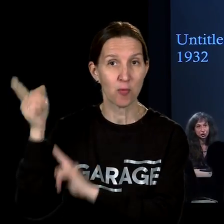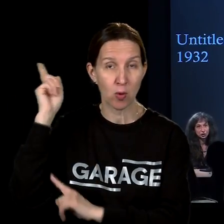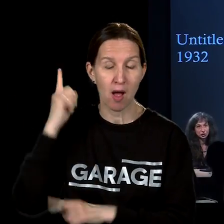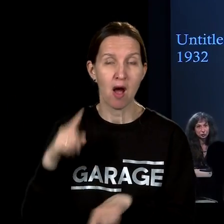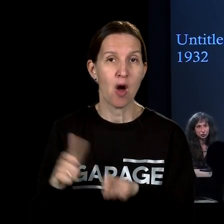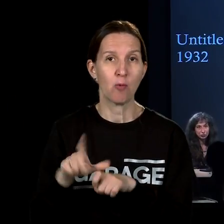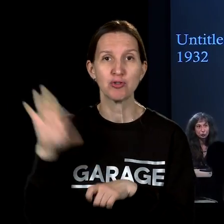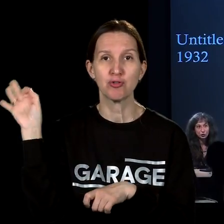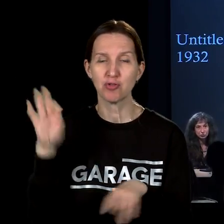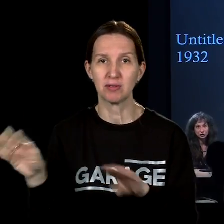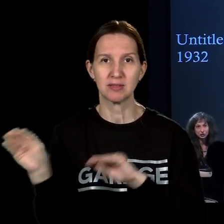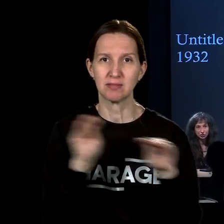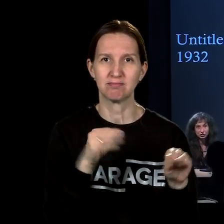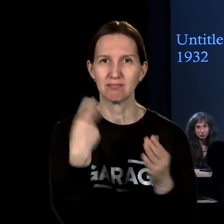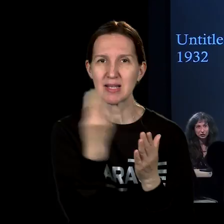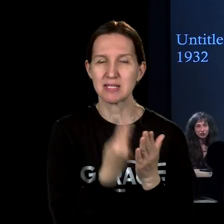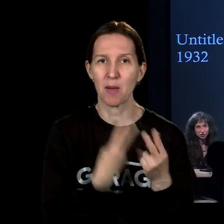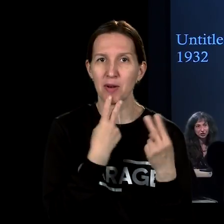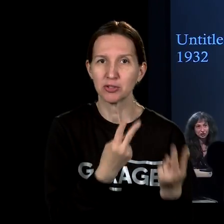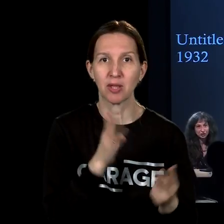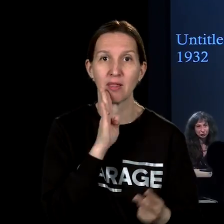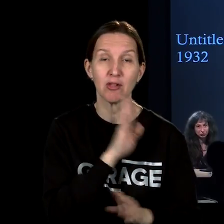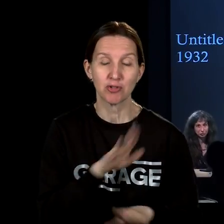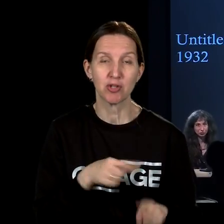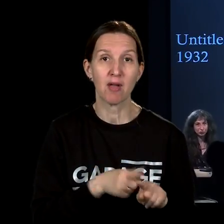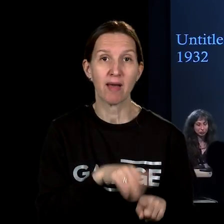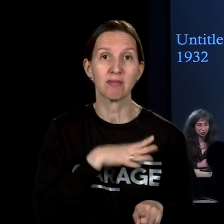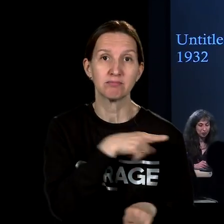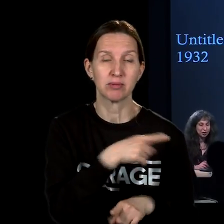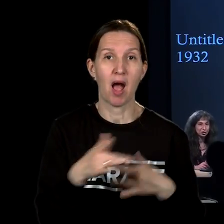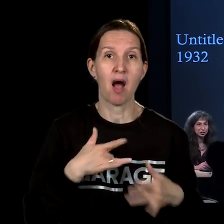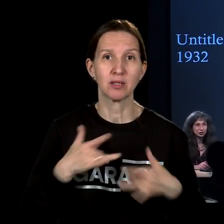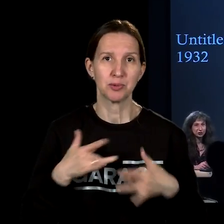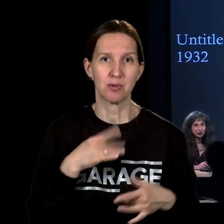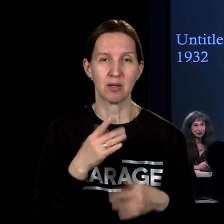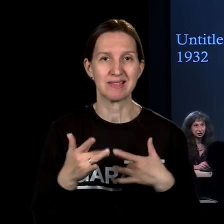не женщины, а актеров кабуки, исполнителей женских ролей, то есть это абсолютно такой